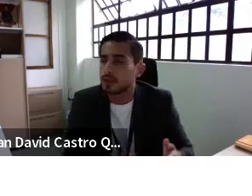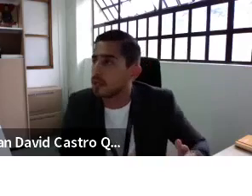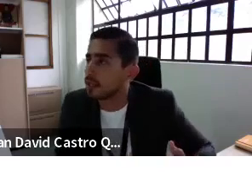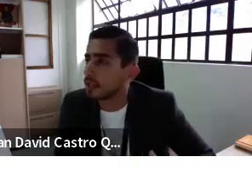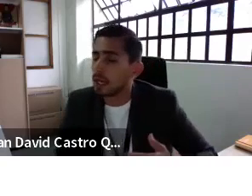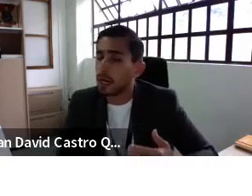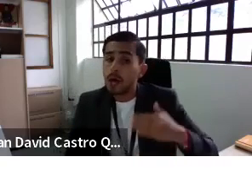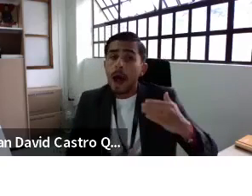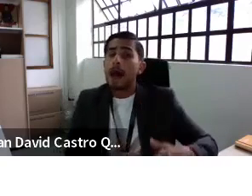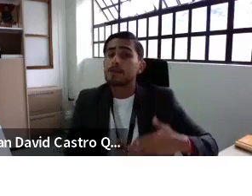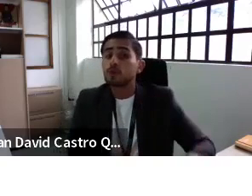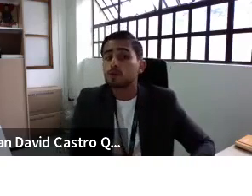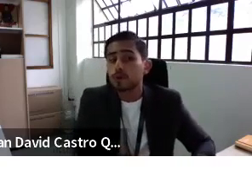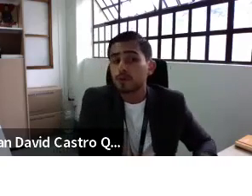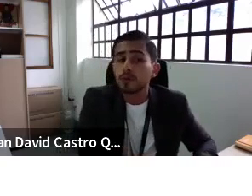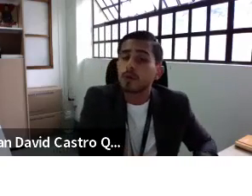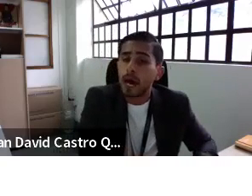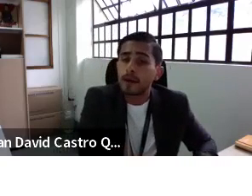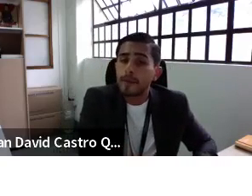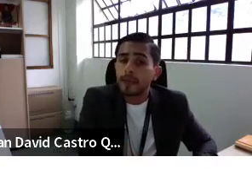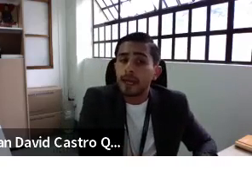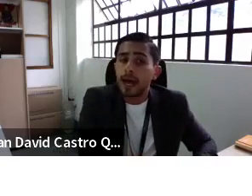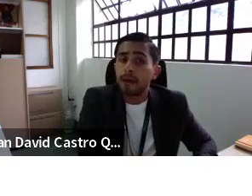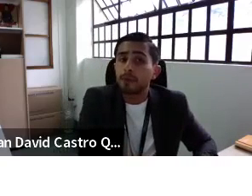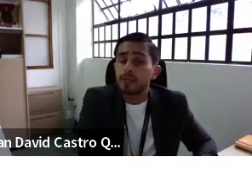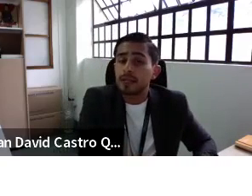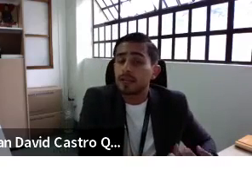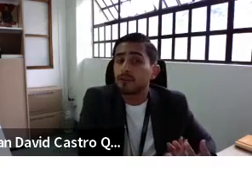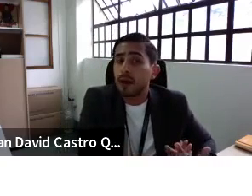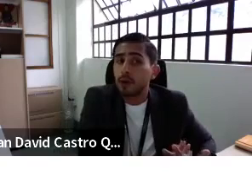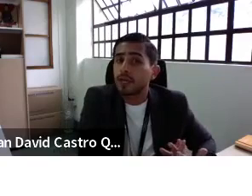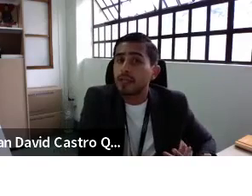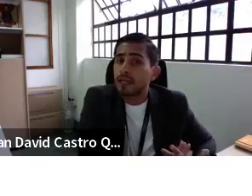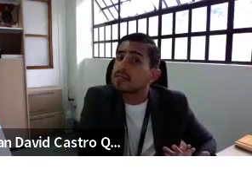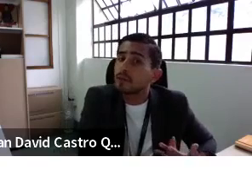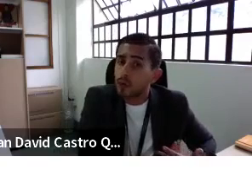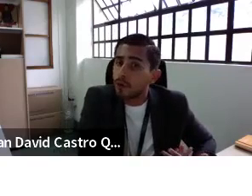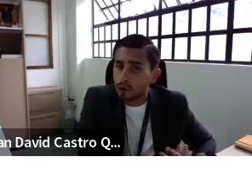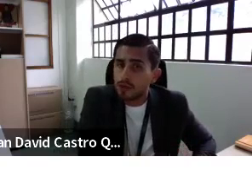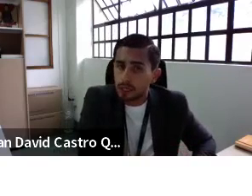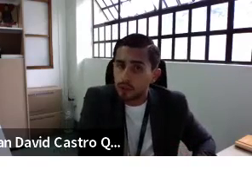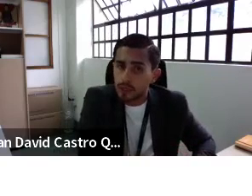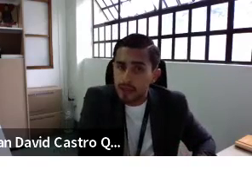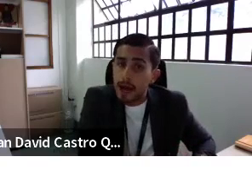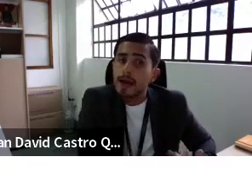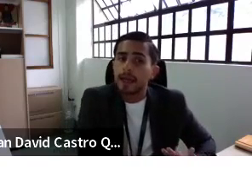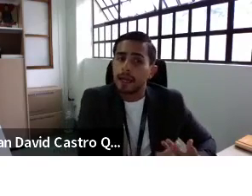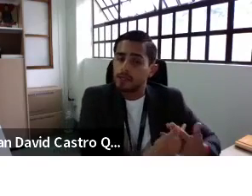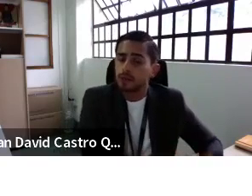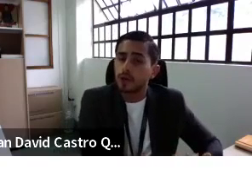determinados asuntos por solucionar y el potencial transformador que tiene este nuevo conocimiento o esta generación de